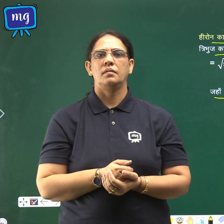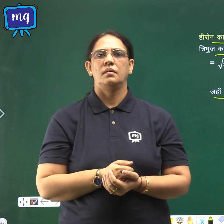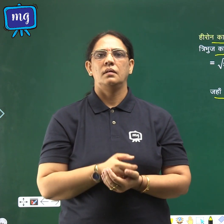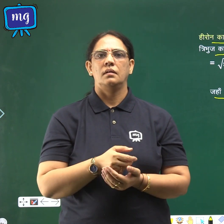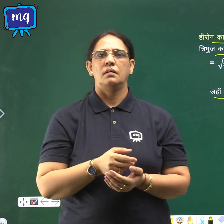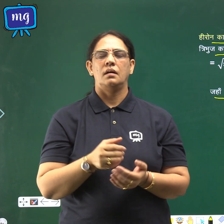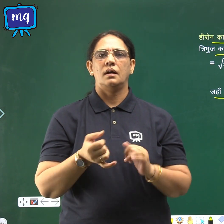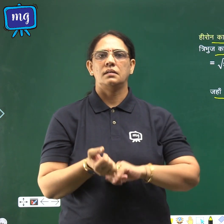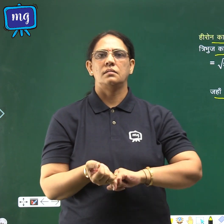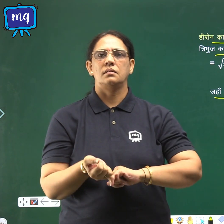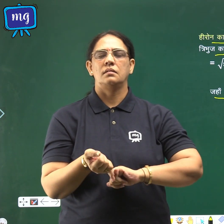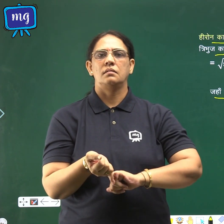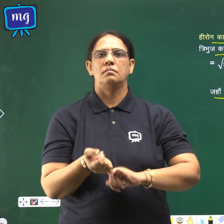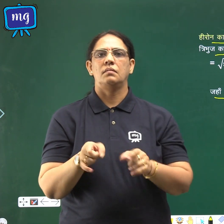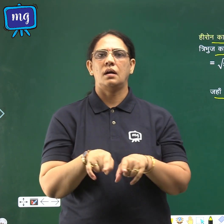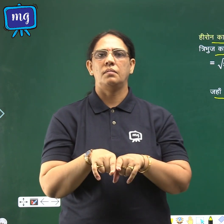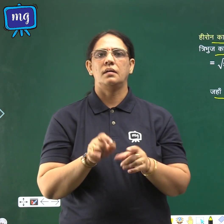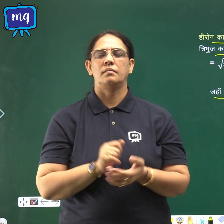S बराबर